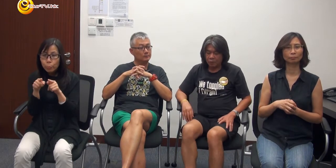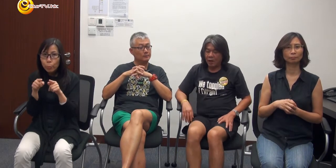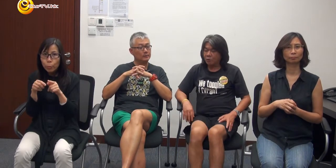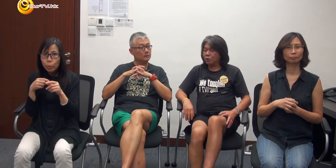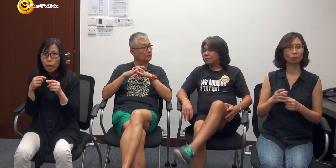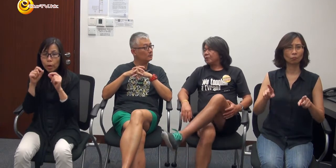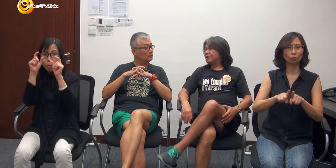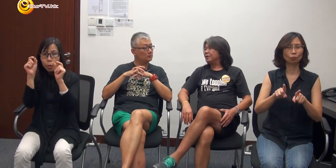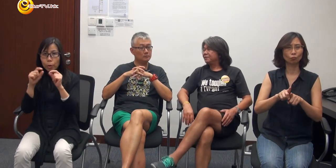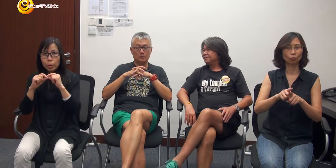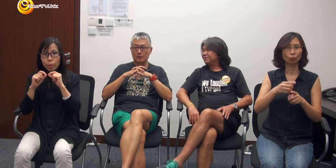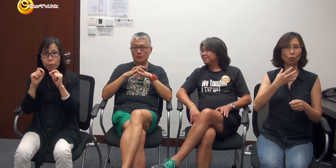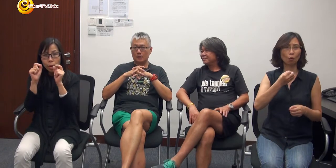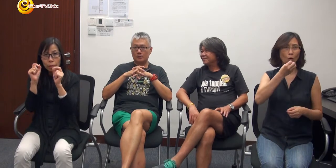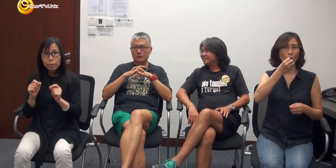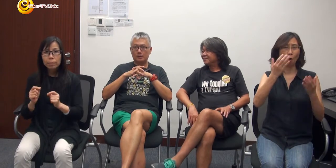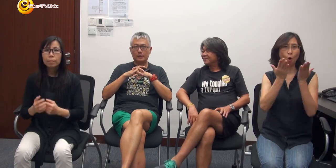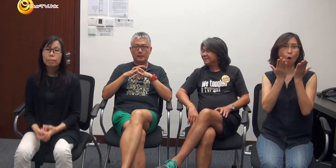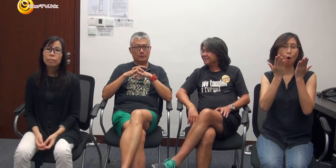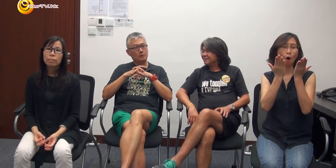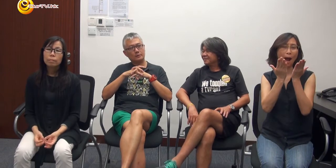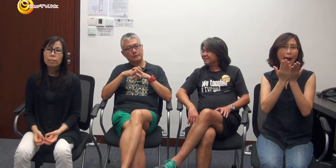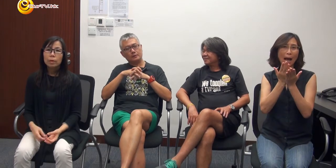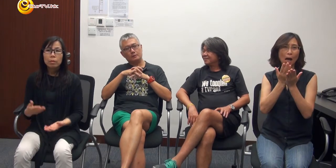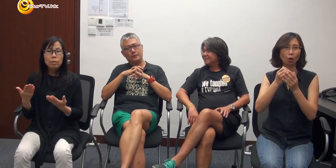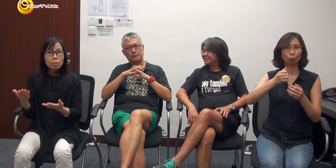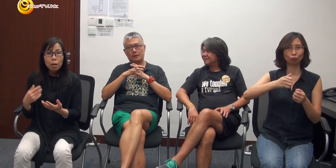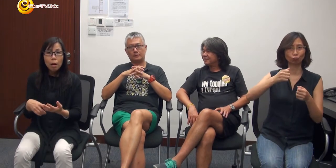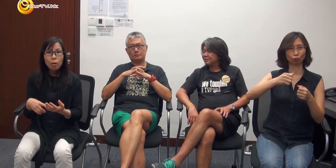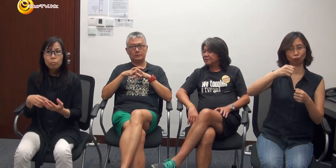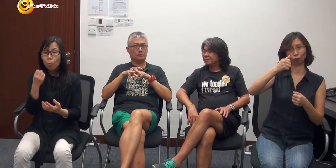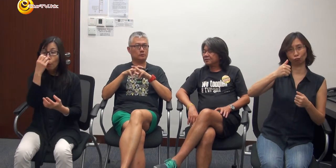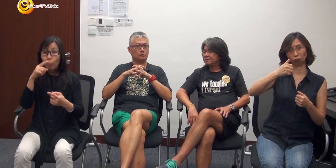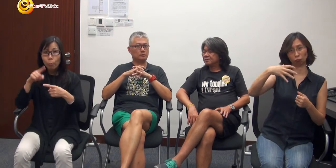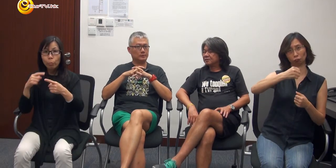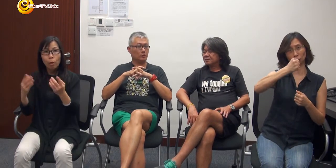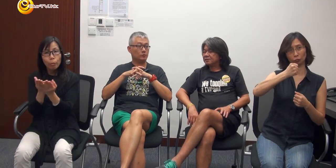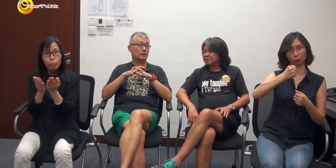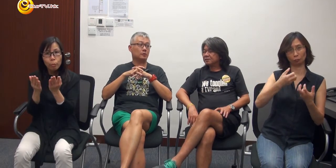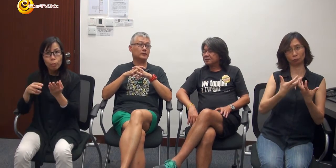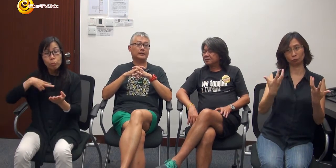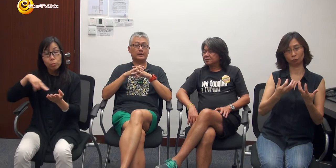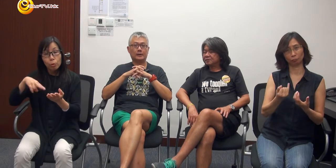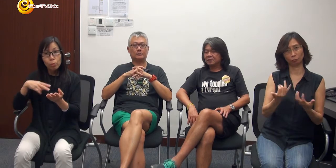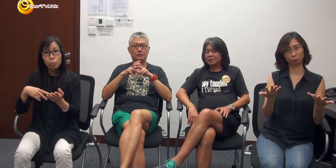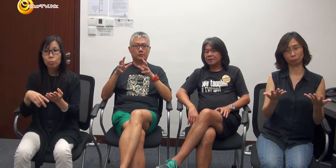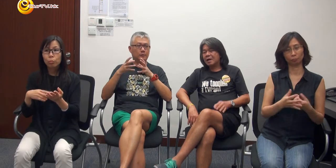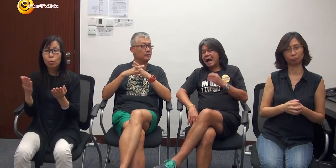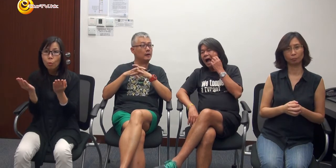文敏。 咁啊，同校董有咩分別咧？ 依一個其實喺港大制裏邊咧，其實某程度上都等同於校董噶啦，已經係。咁佢用一個叫校務